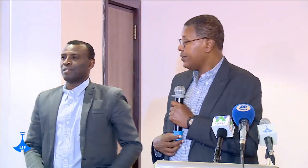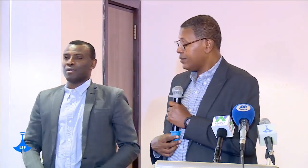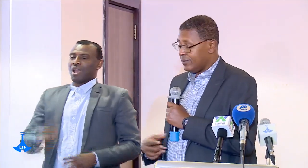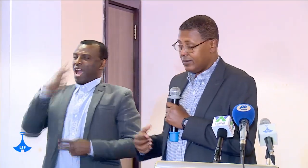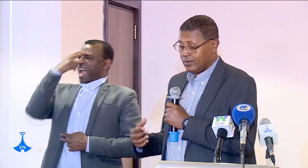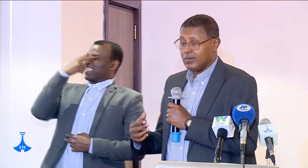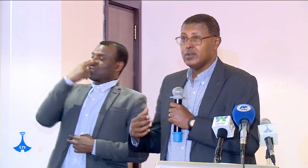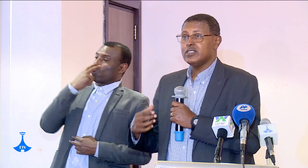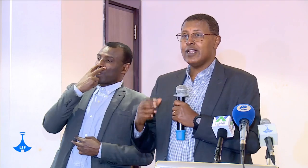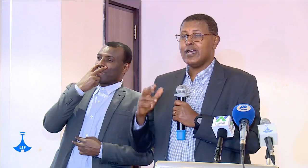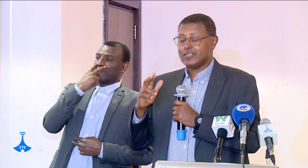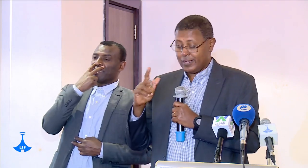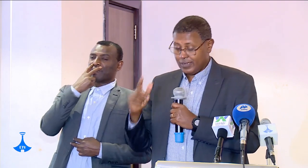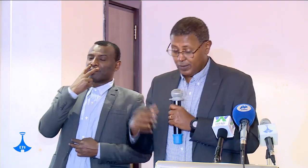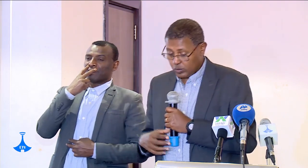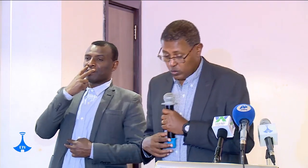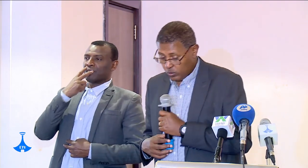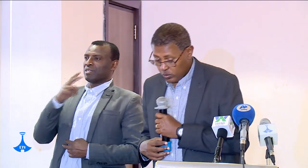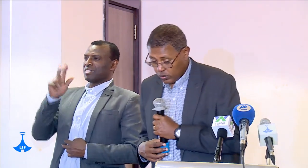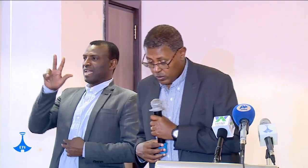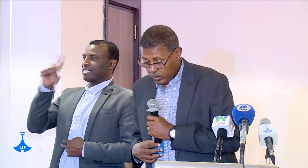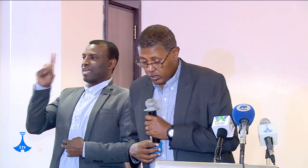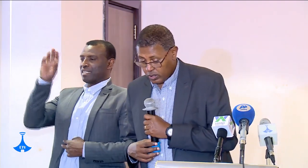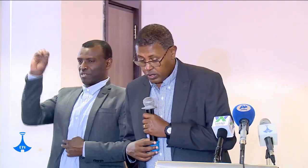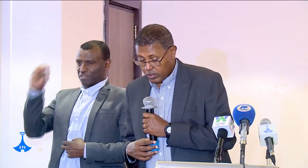አይነ ሱራን ራስ 1 ከመቶ